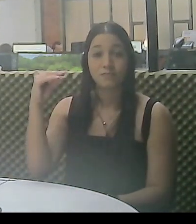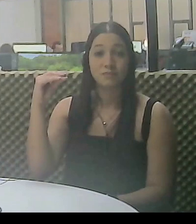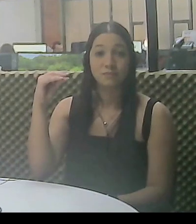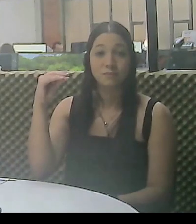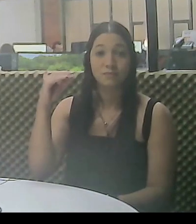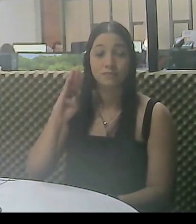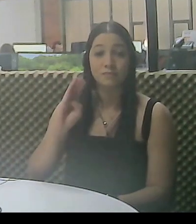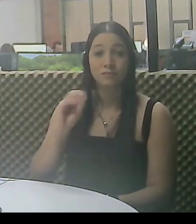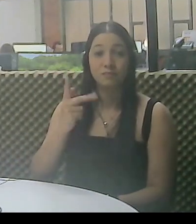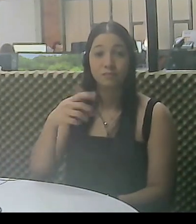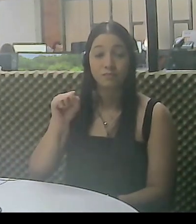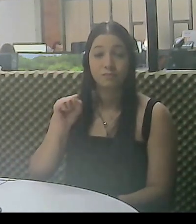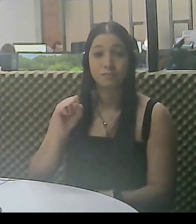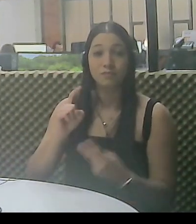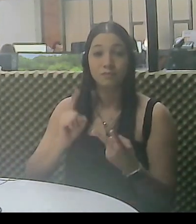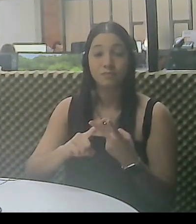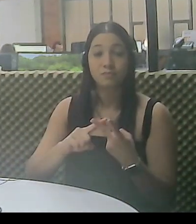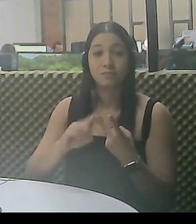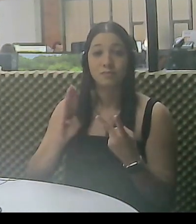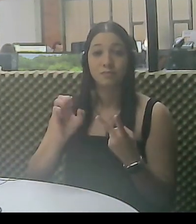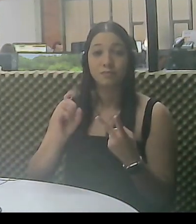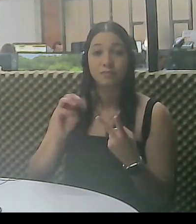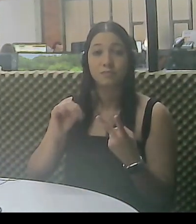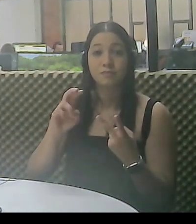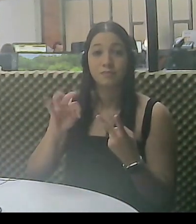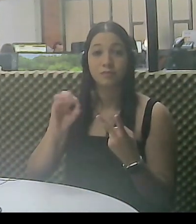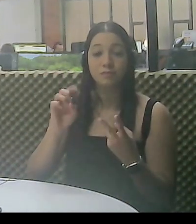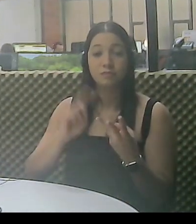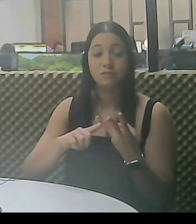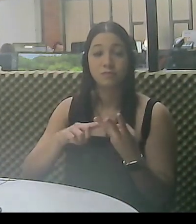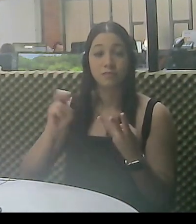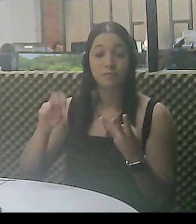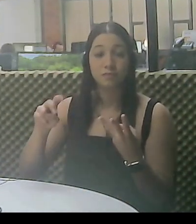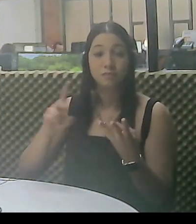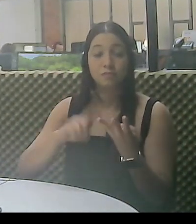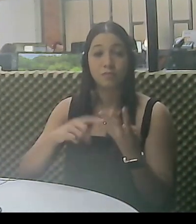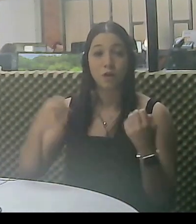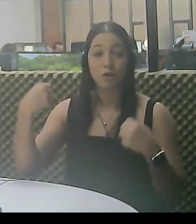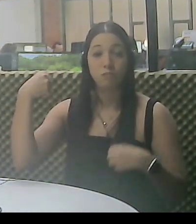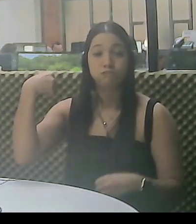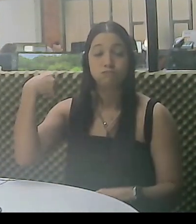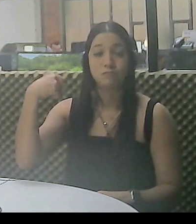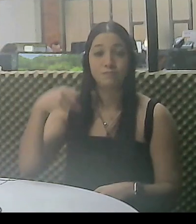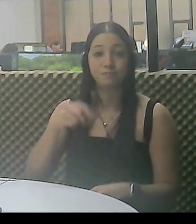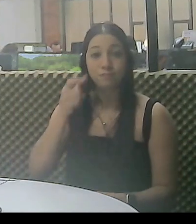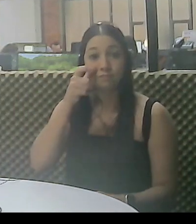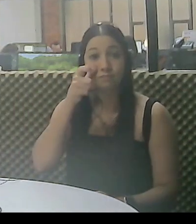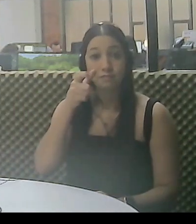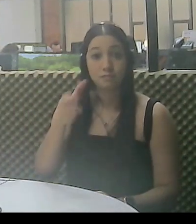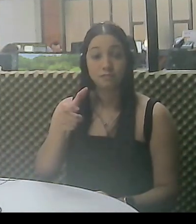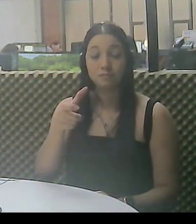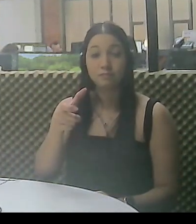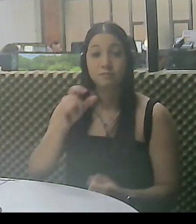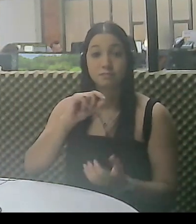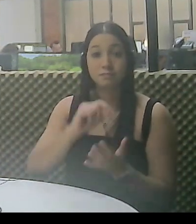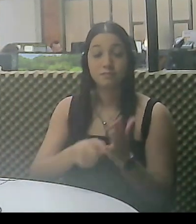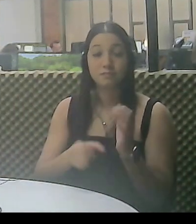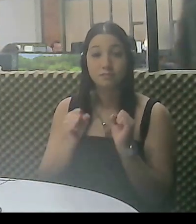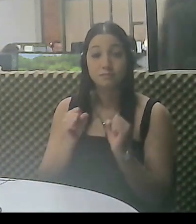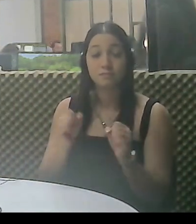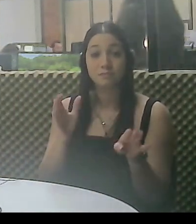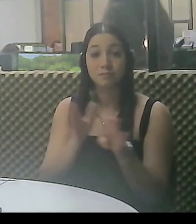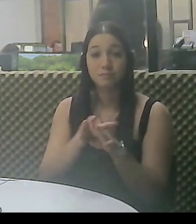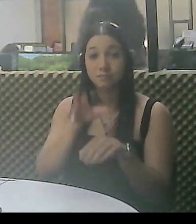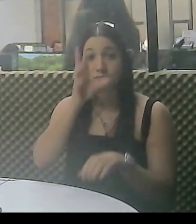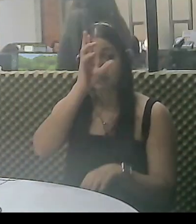de bocha, para badminton, atletismo e halterofilismo. Os interessados podem se inscrever até